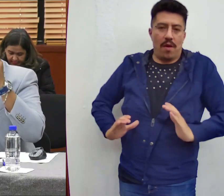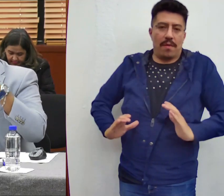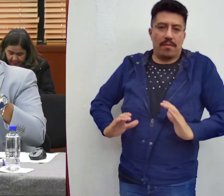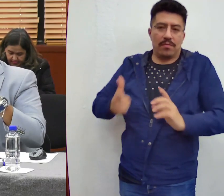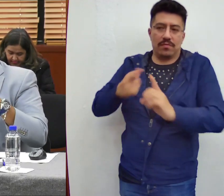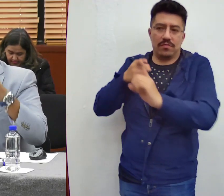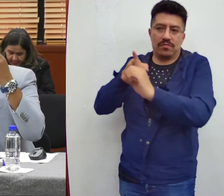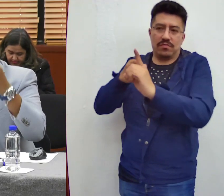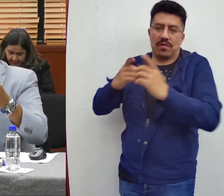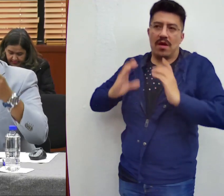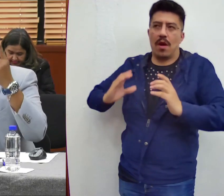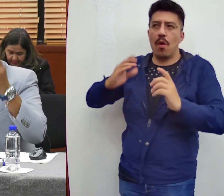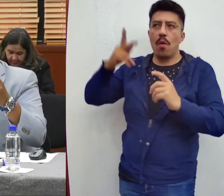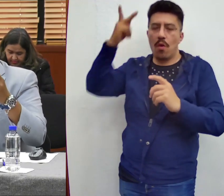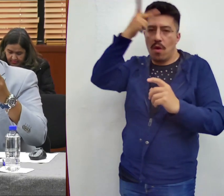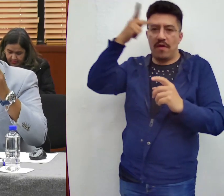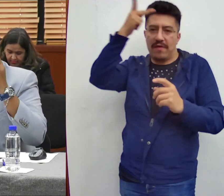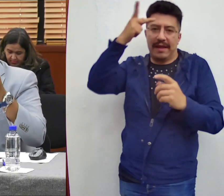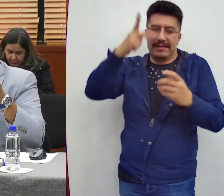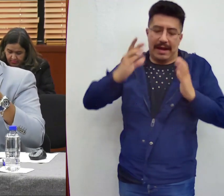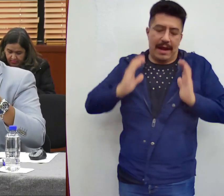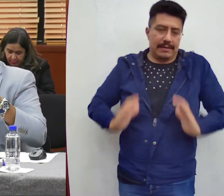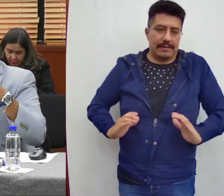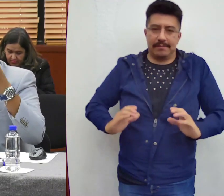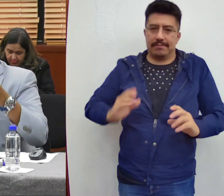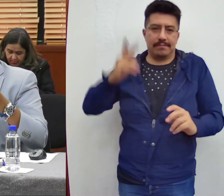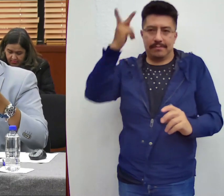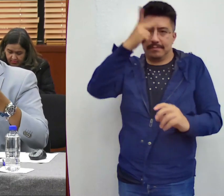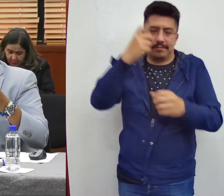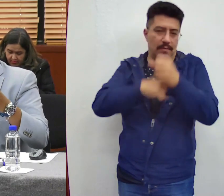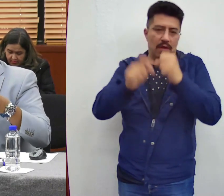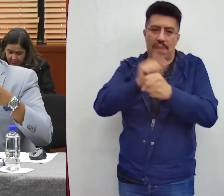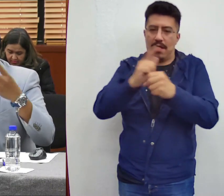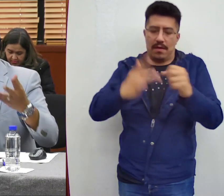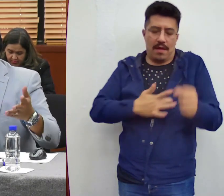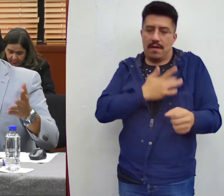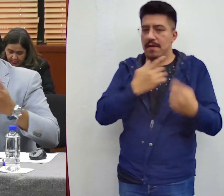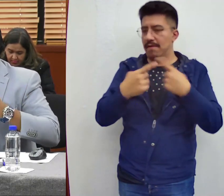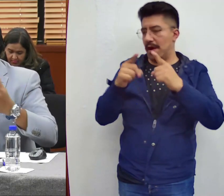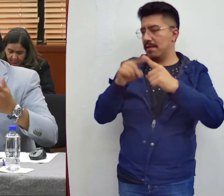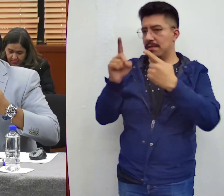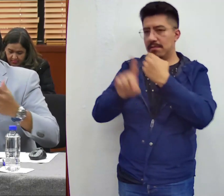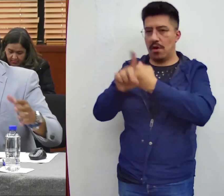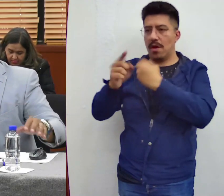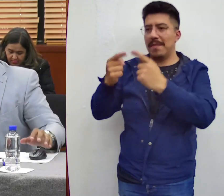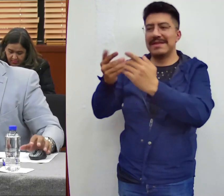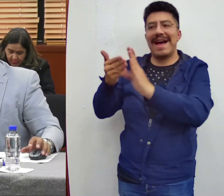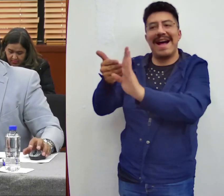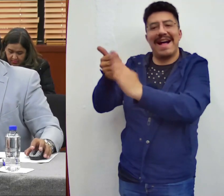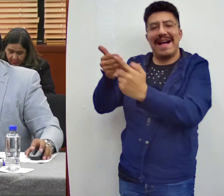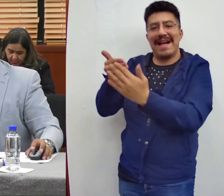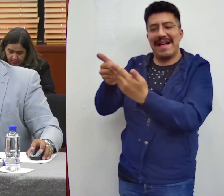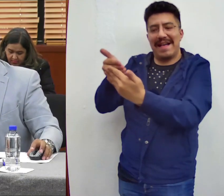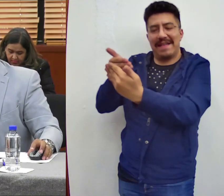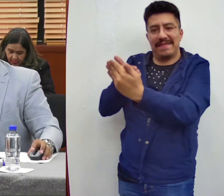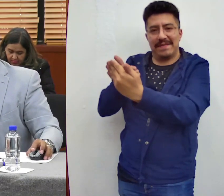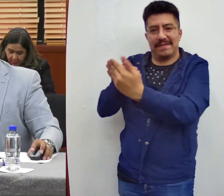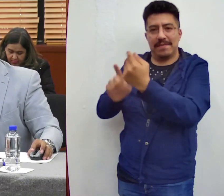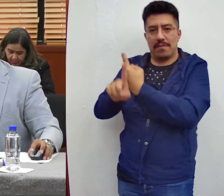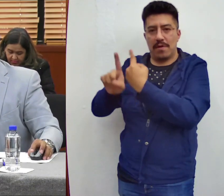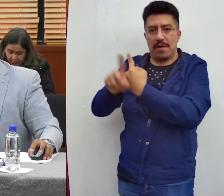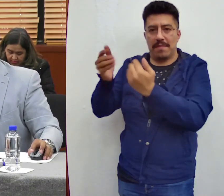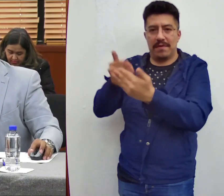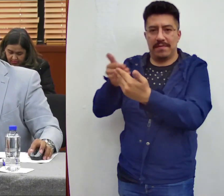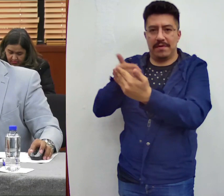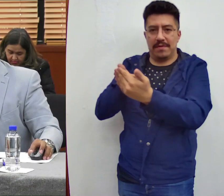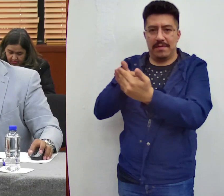en sus facultades físicas, intelectuales, psicosociales o sensoriales. Creo que un concepto similar tendríamos que adoptar acá